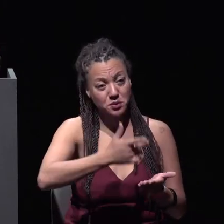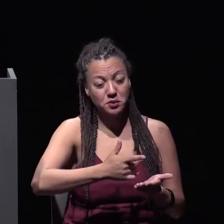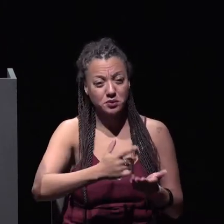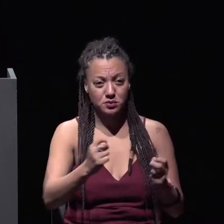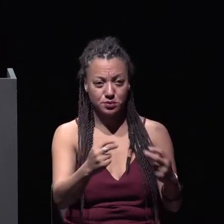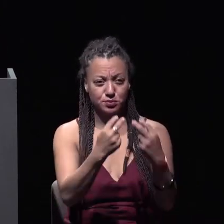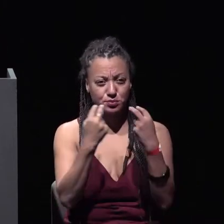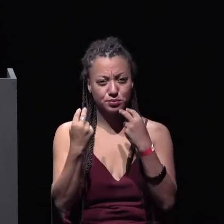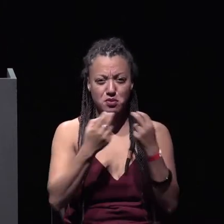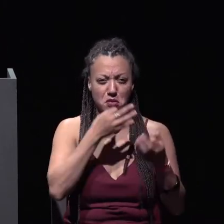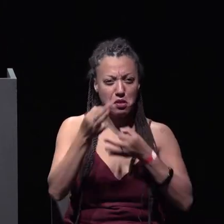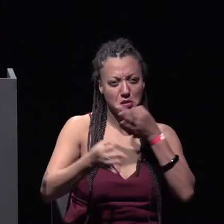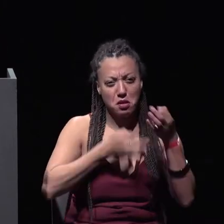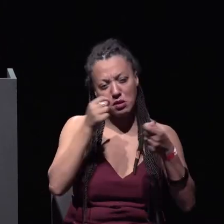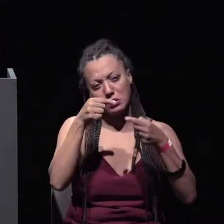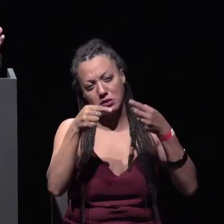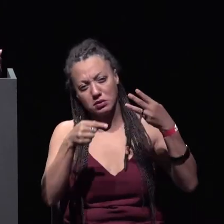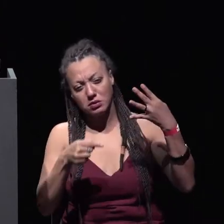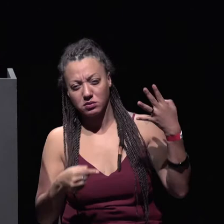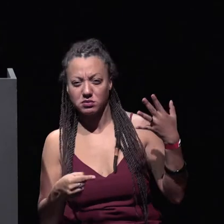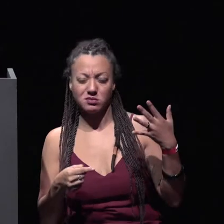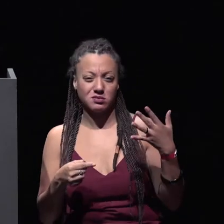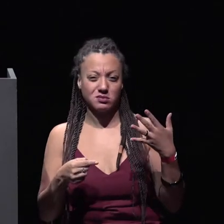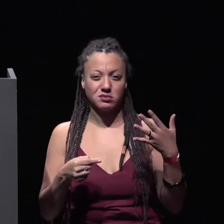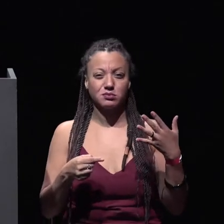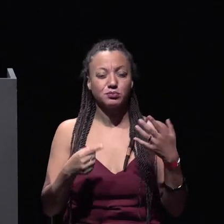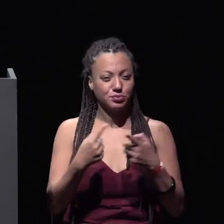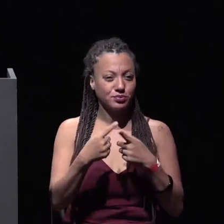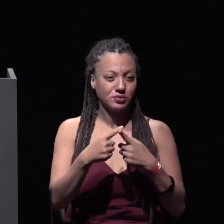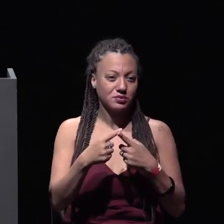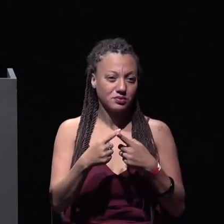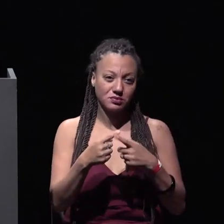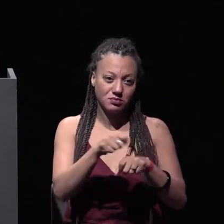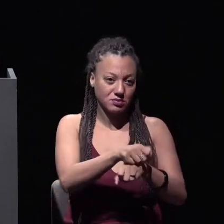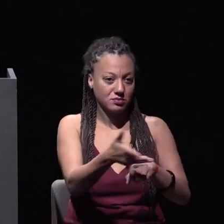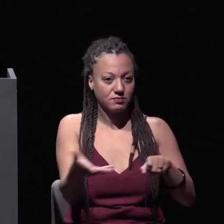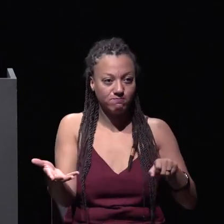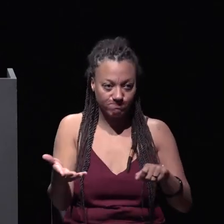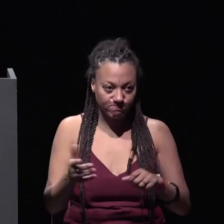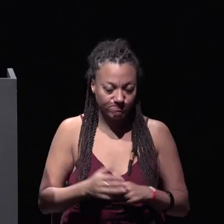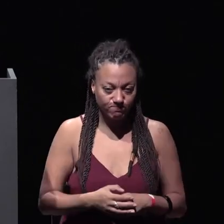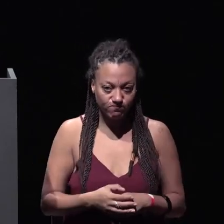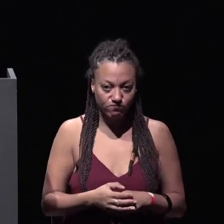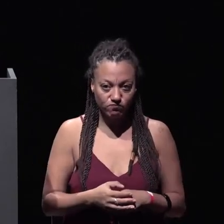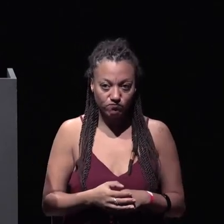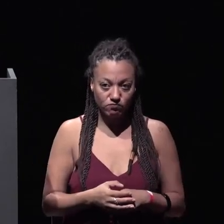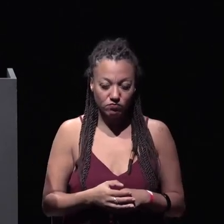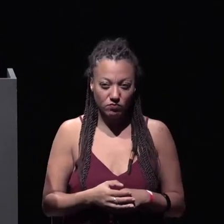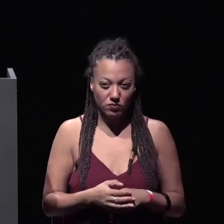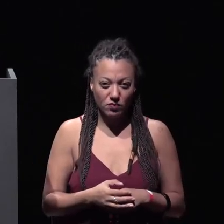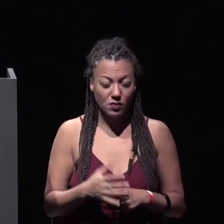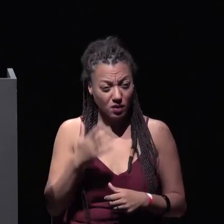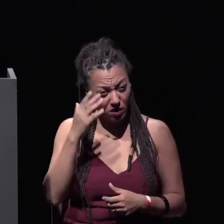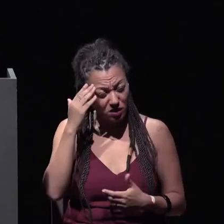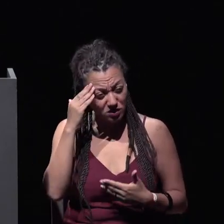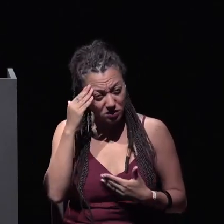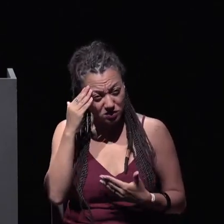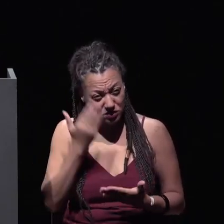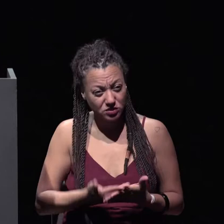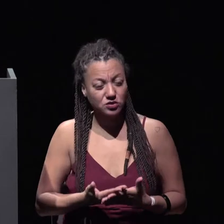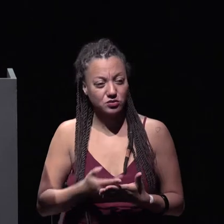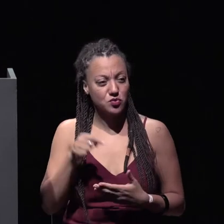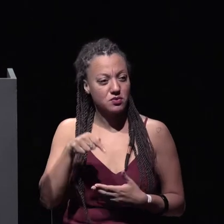os diversos critérios os mais amplos e democráticos do cíveis então é eu aposto muito nesse evento